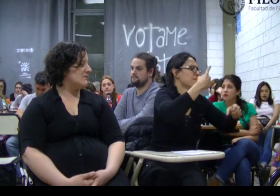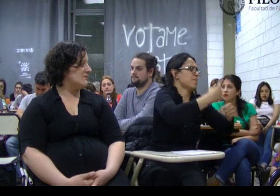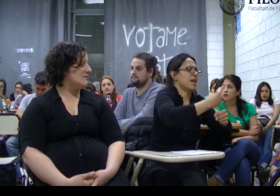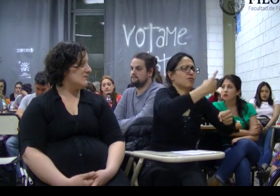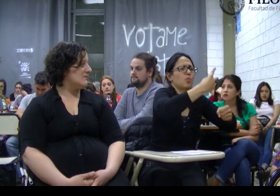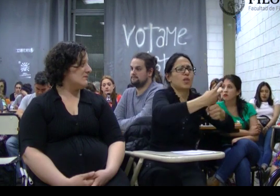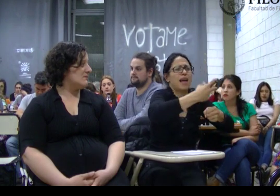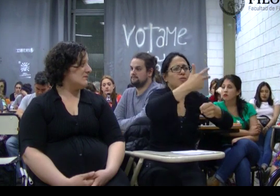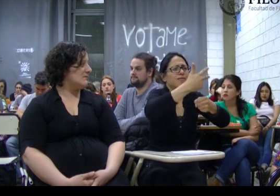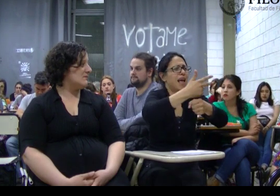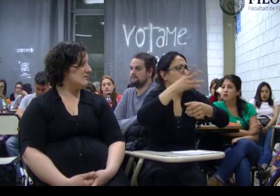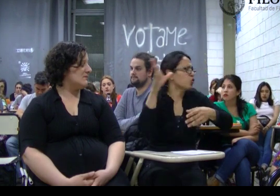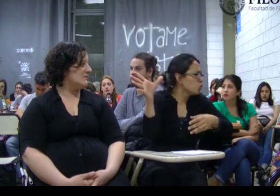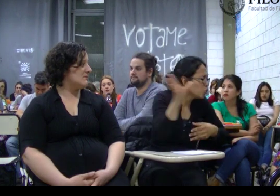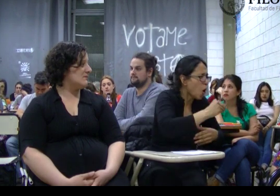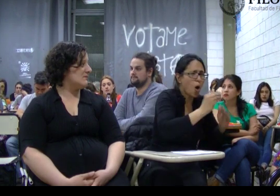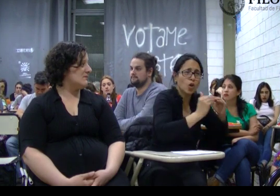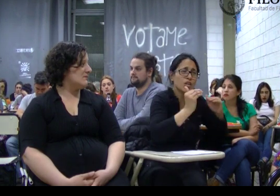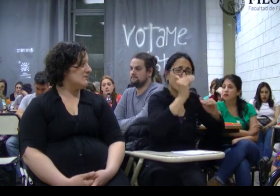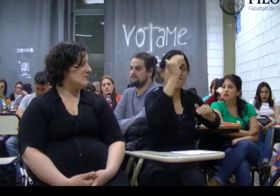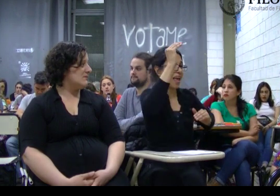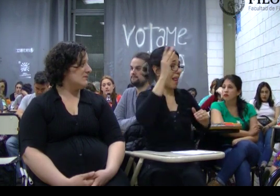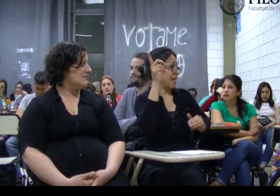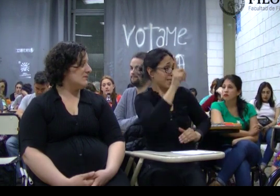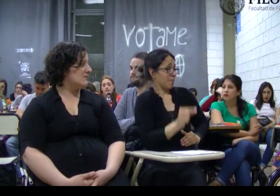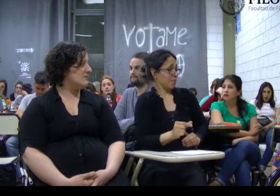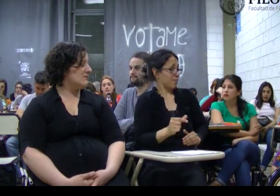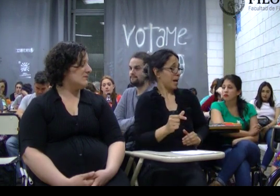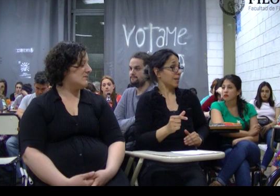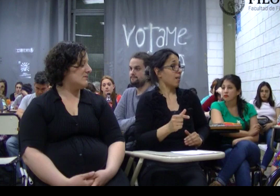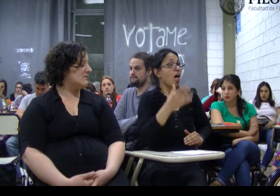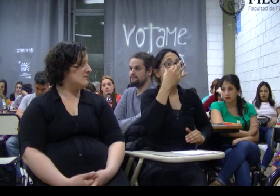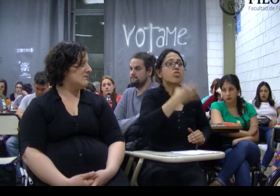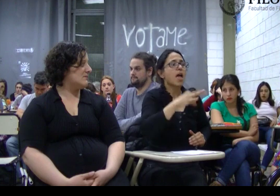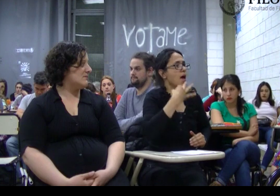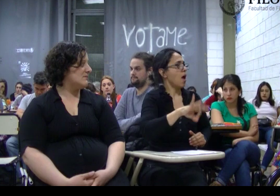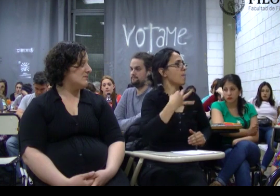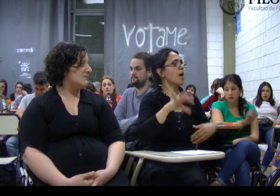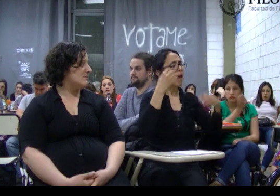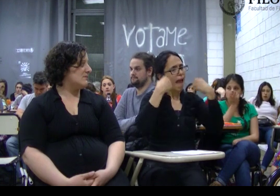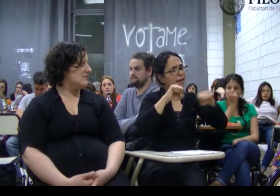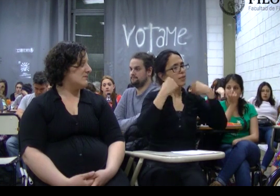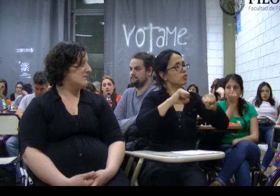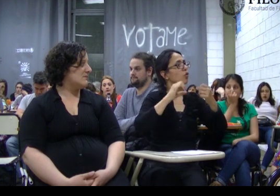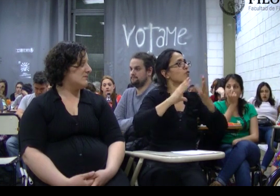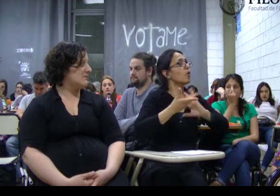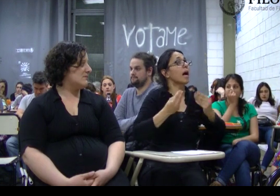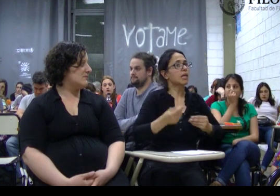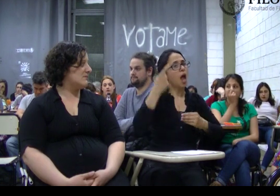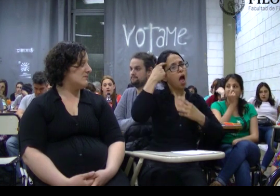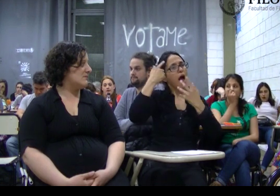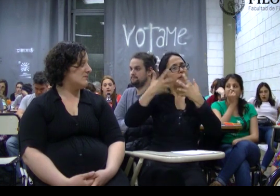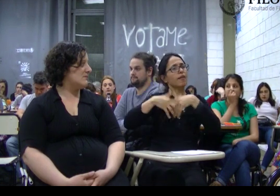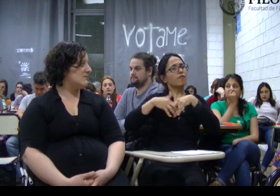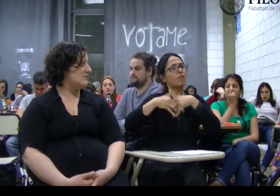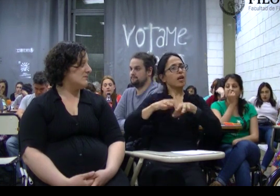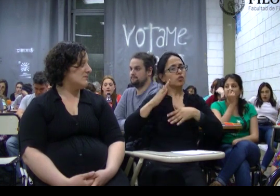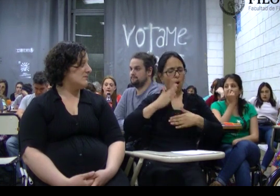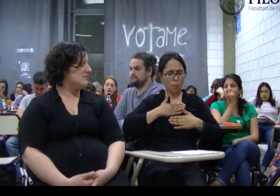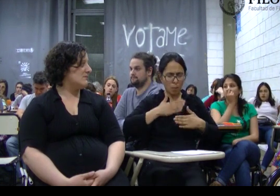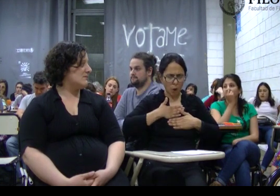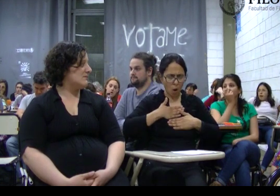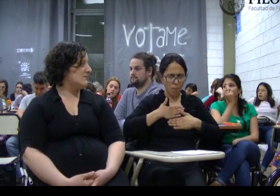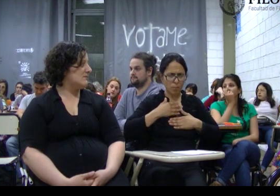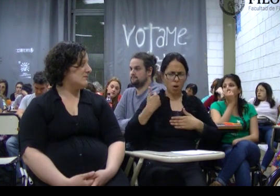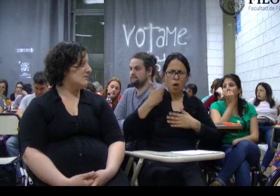biología y para el nivel secundario, sino de todos los niveles de todo el país, tienen que hacer este ejercicio de revisar cómo fue su propia formación